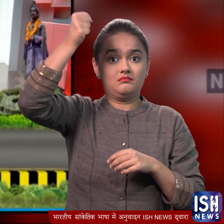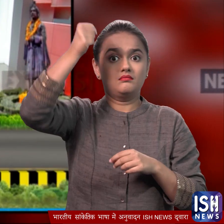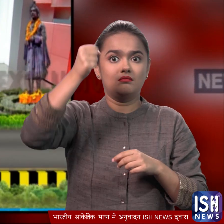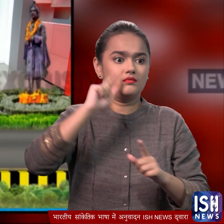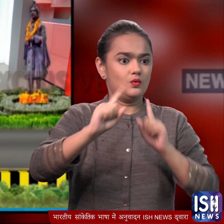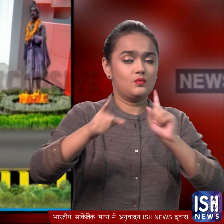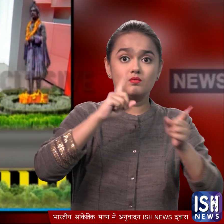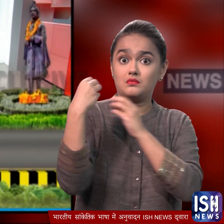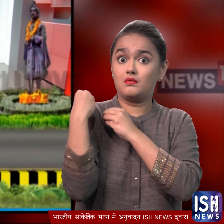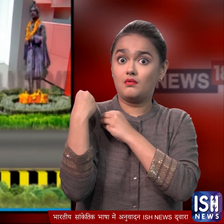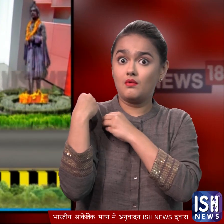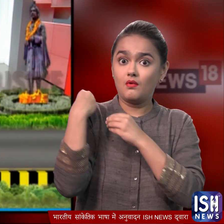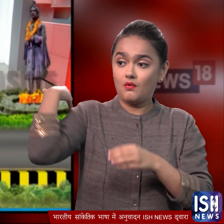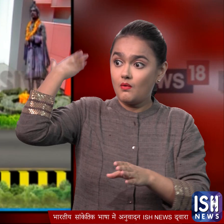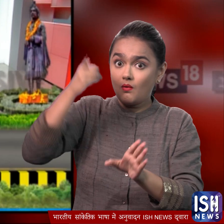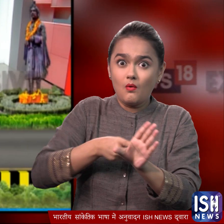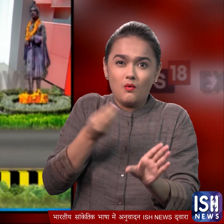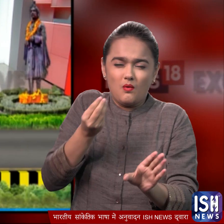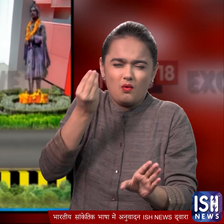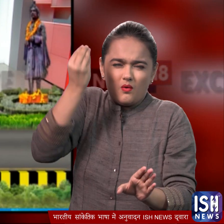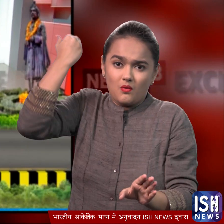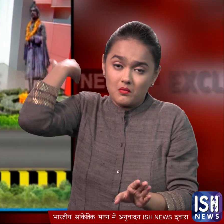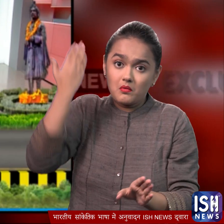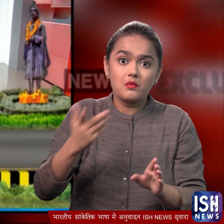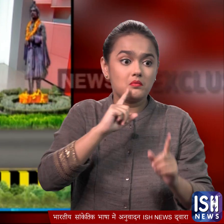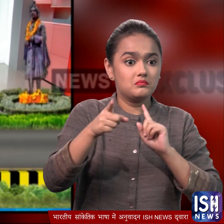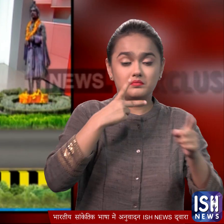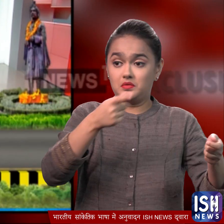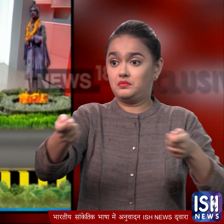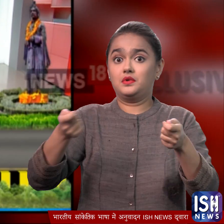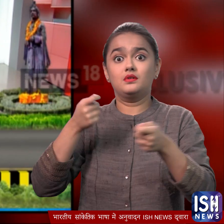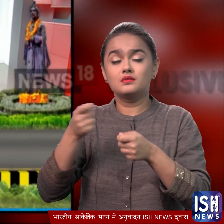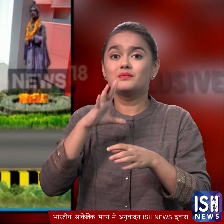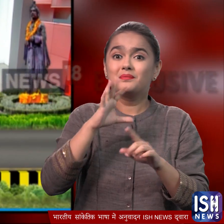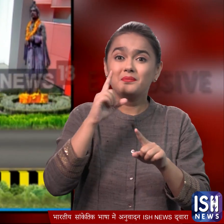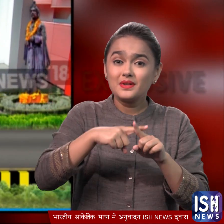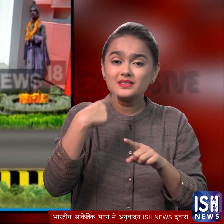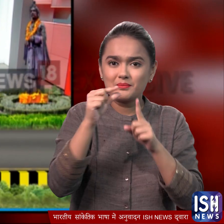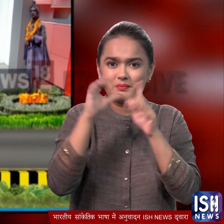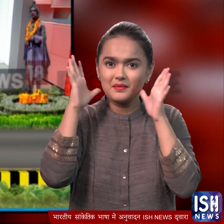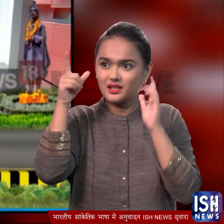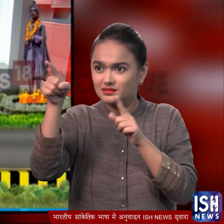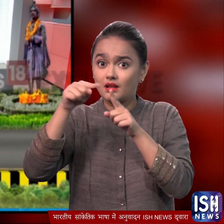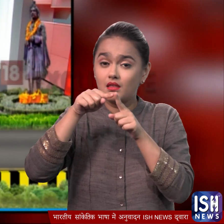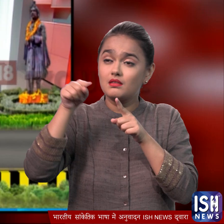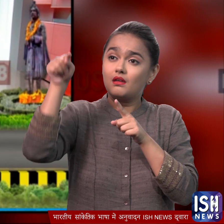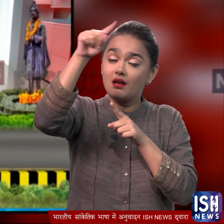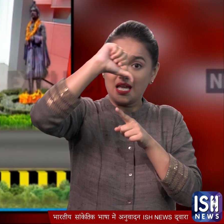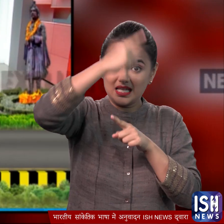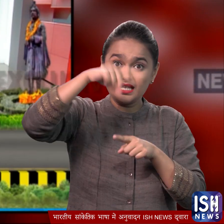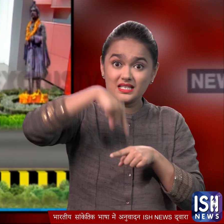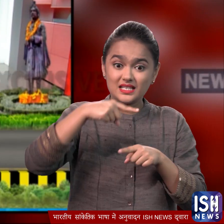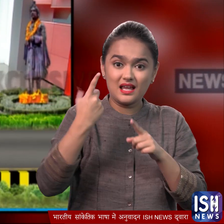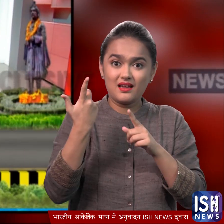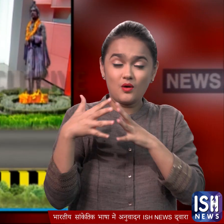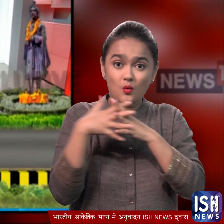किया। मतलब 49 साल के लंबे वक्त तक उन्होंने महाराज के तौर पर शासन किया। दावा किया जाता है कि पाकिस्तान के मुल्तान शहर से लेकर